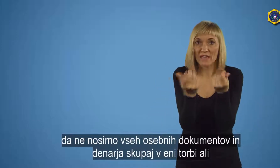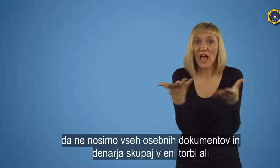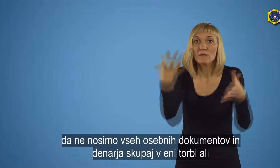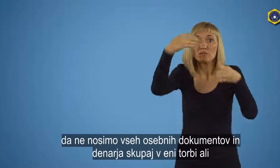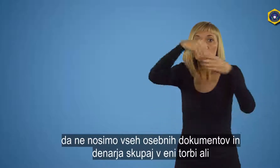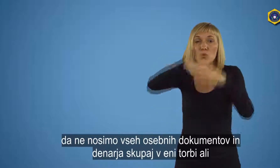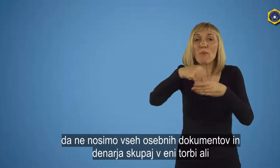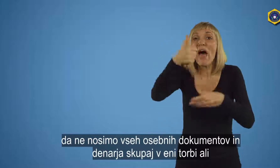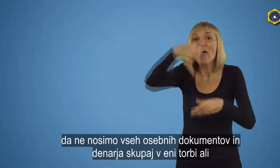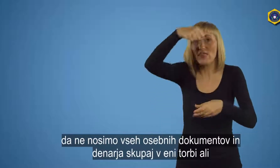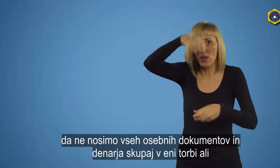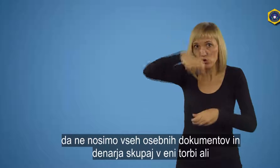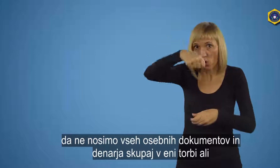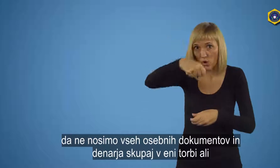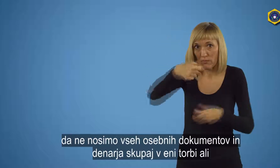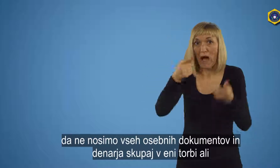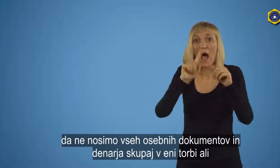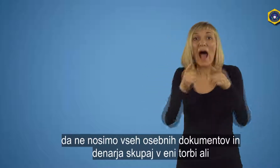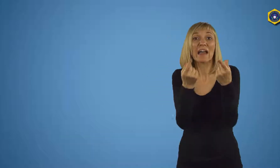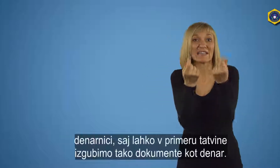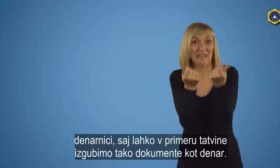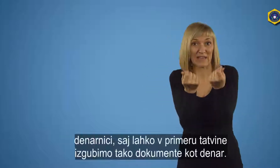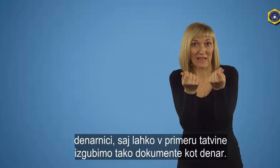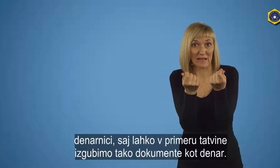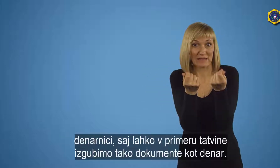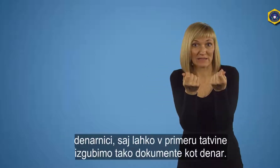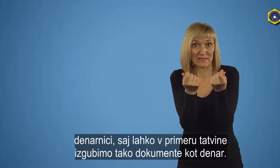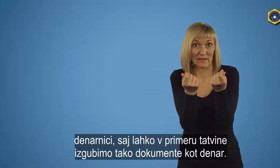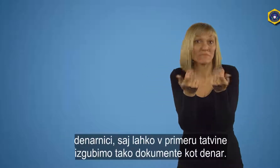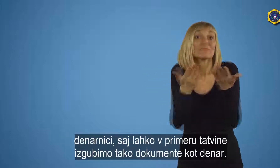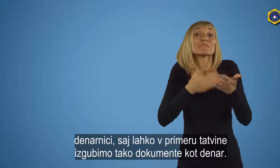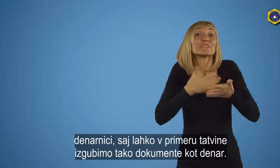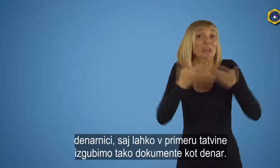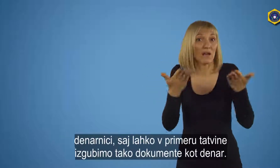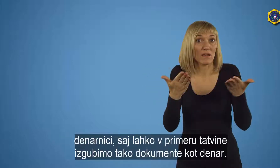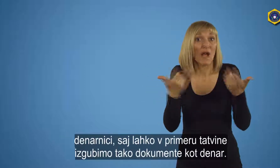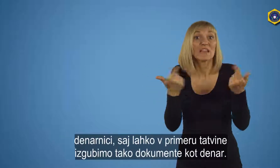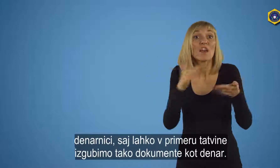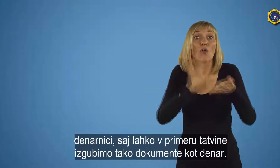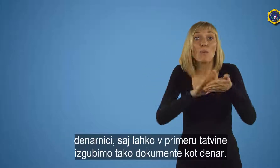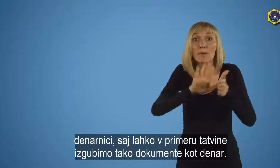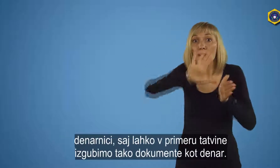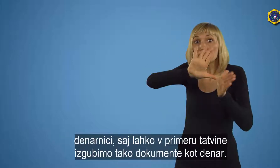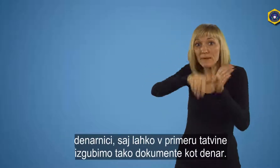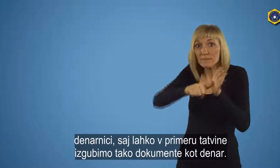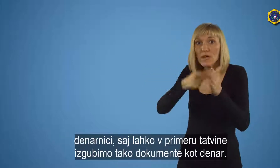ali denarnici, saj lahko v primeru Tatvine izgubimo tako dokumente kot denar.